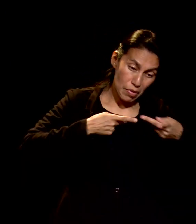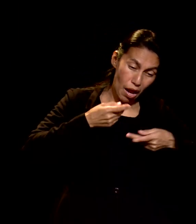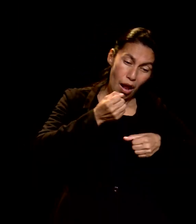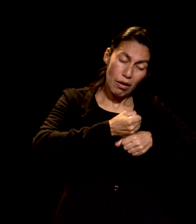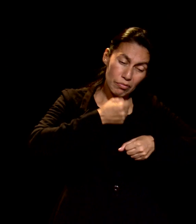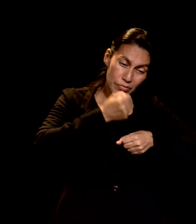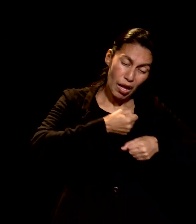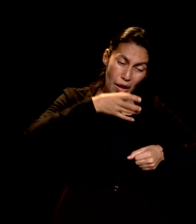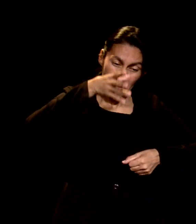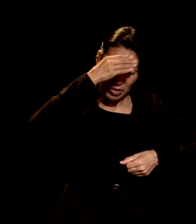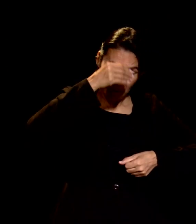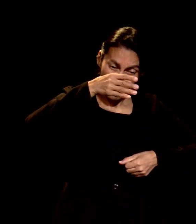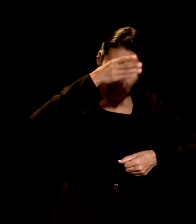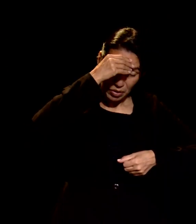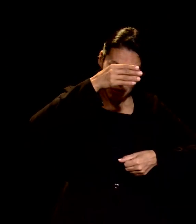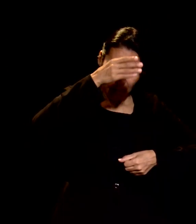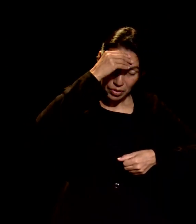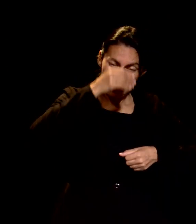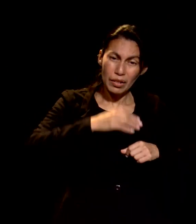que después